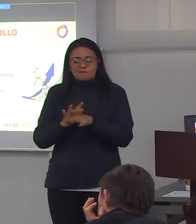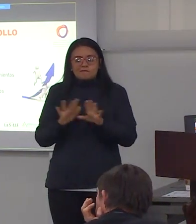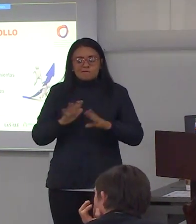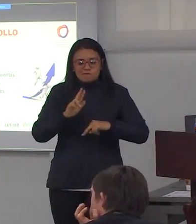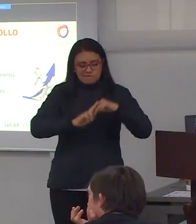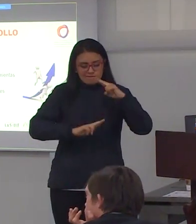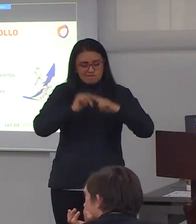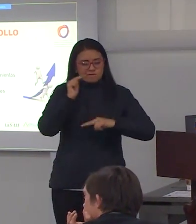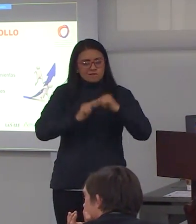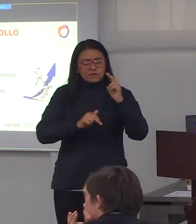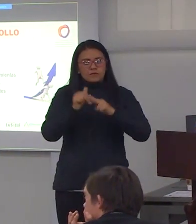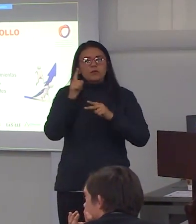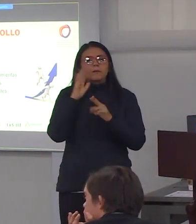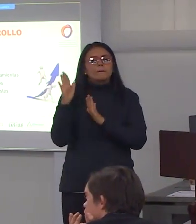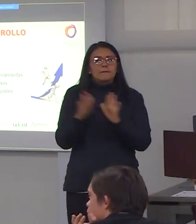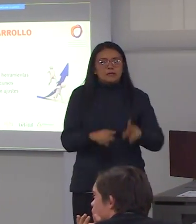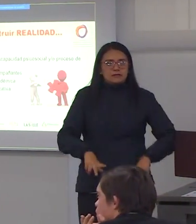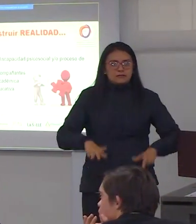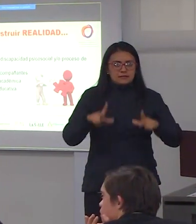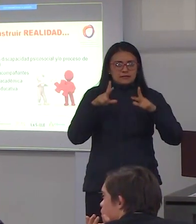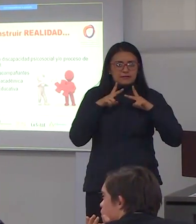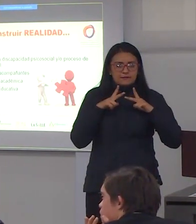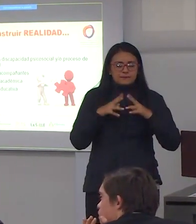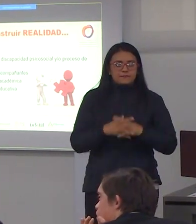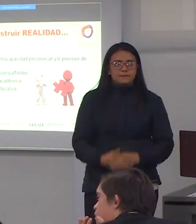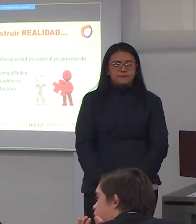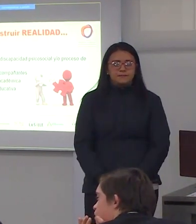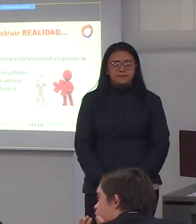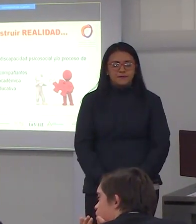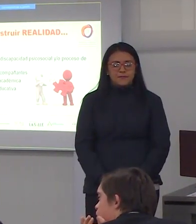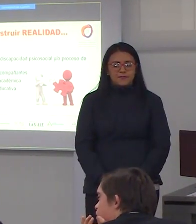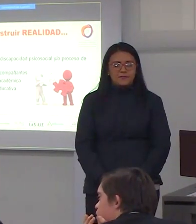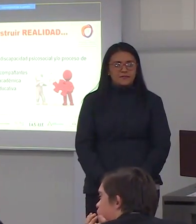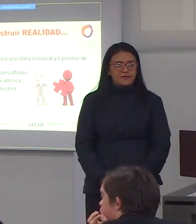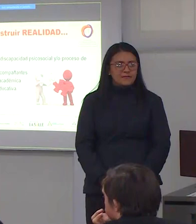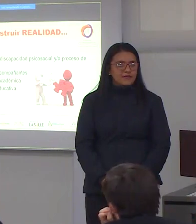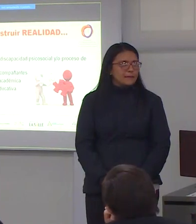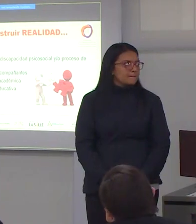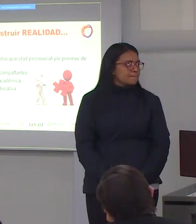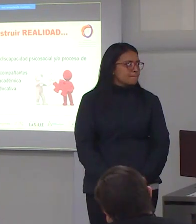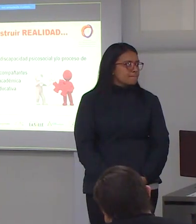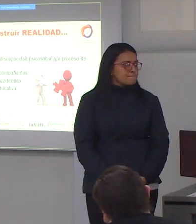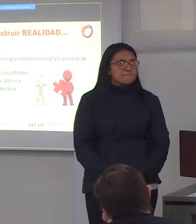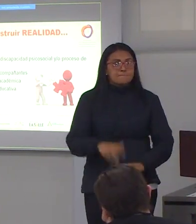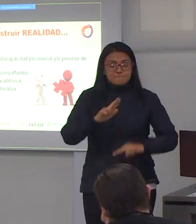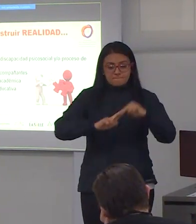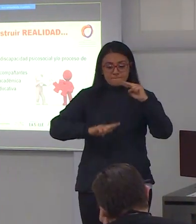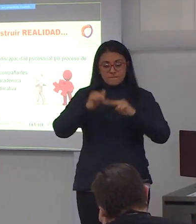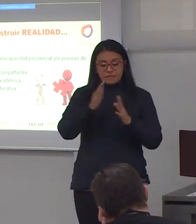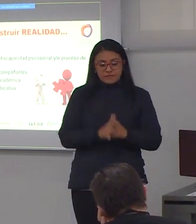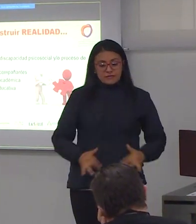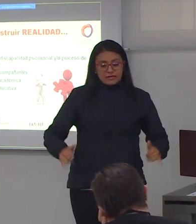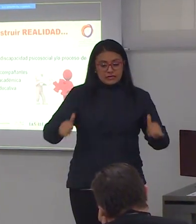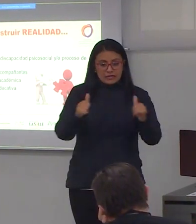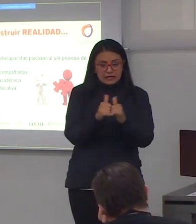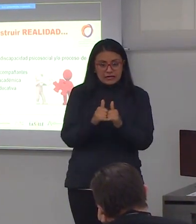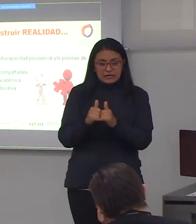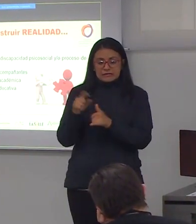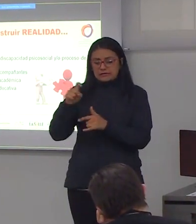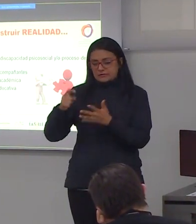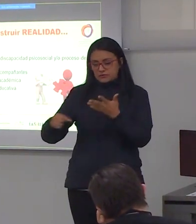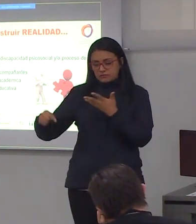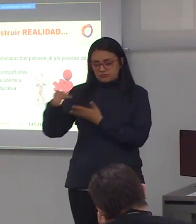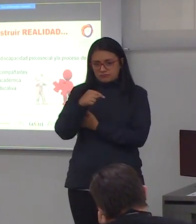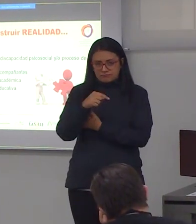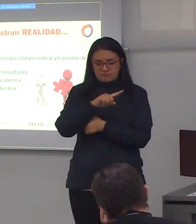construir un proyecto de vida un plan de vida frente a esto entonces para construir realidad necesitamos varios elementos